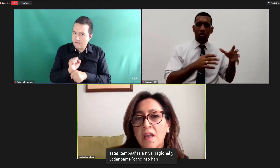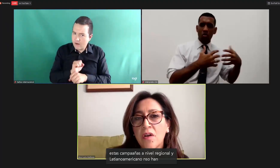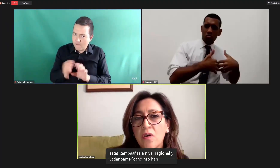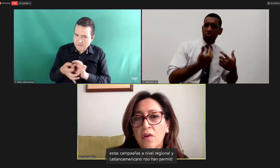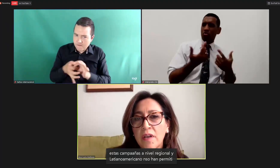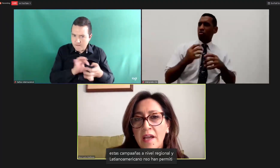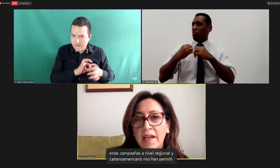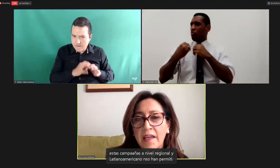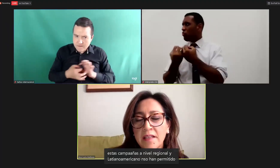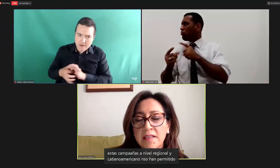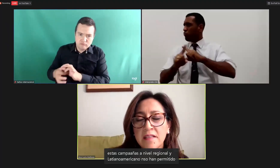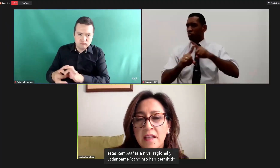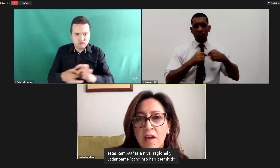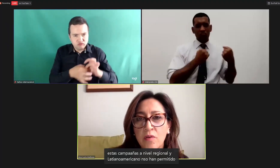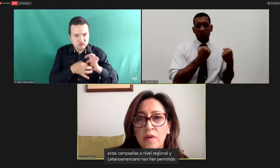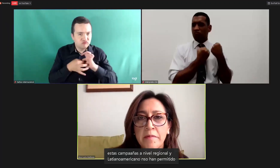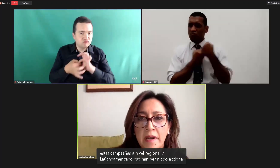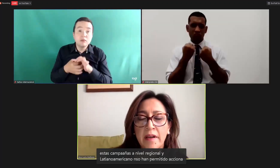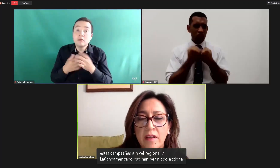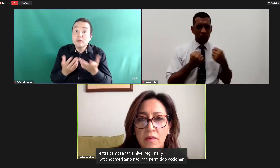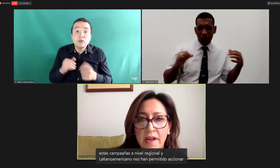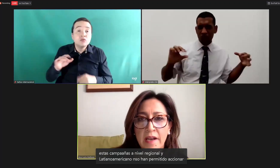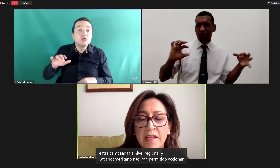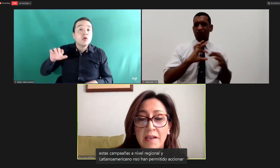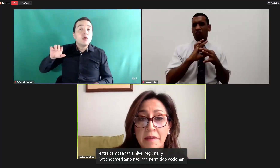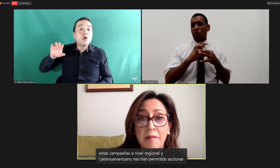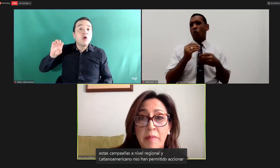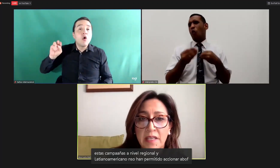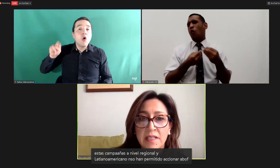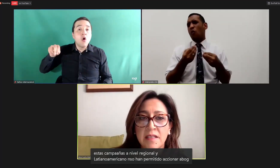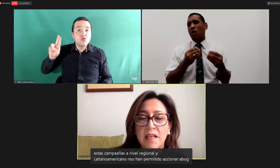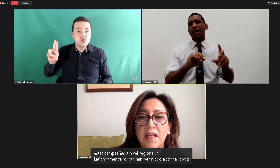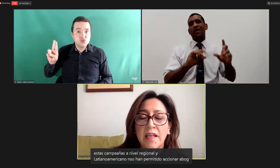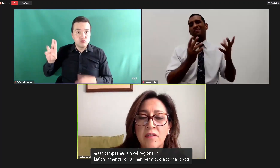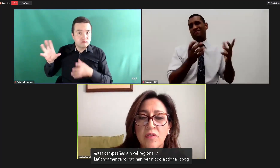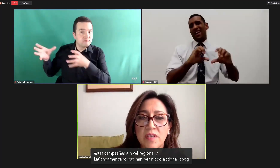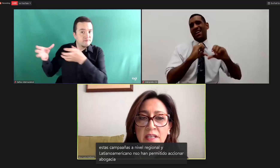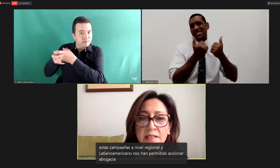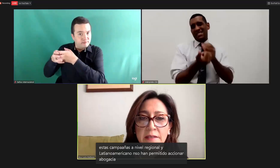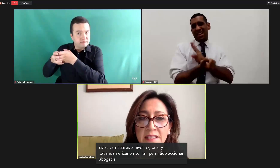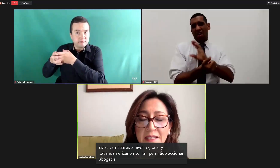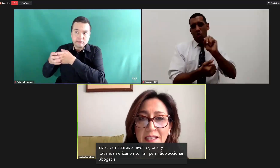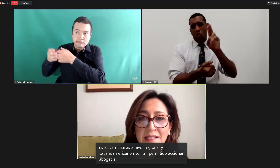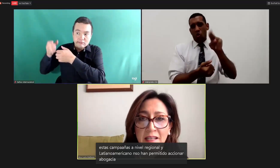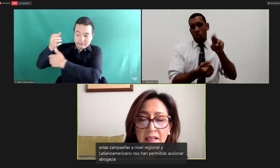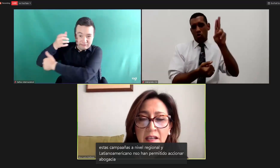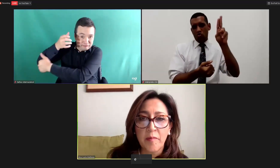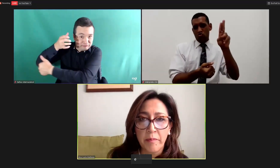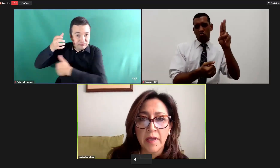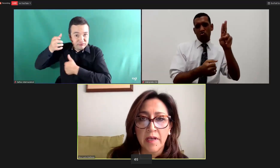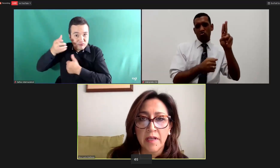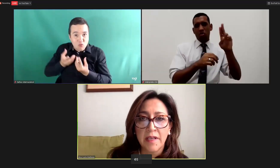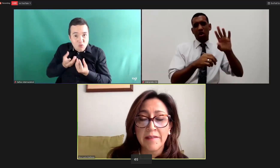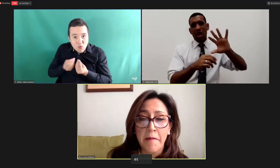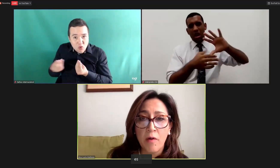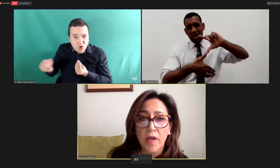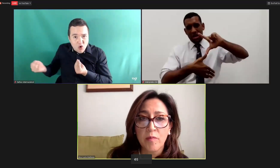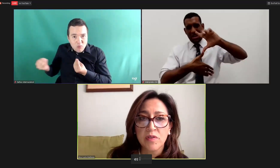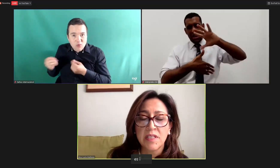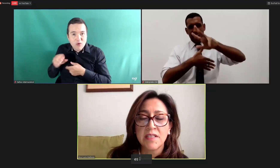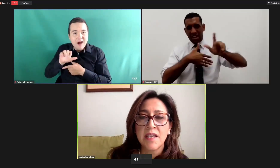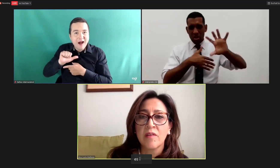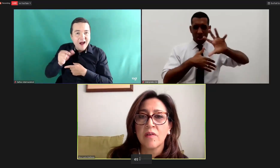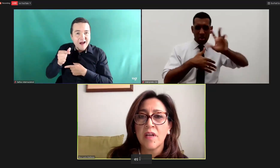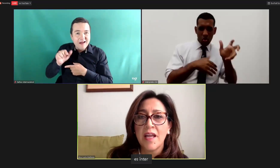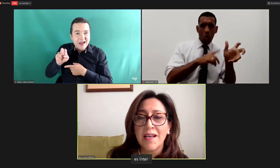especialmente con agencias de la ONU a nivel regional y a nivel país. Entonces, es interesante el trabajo